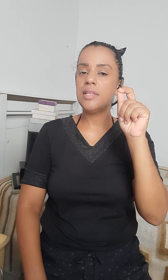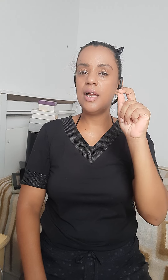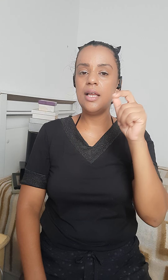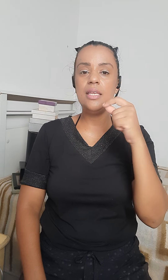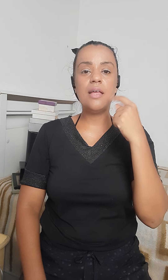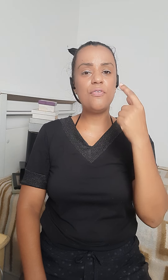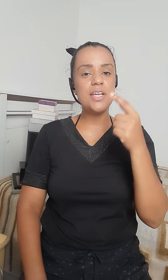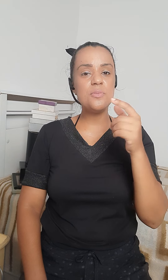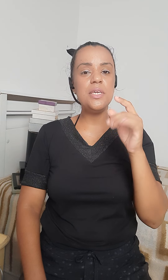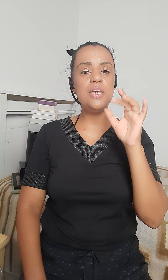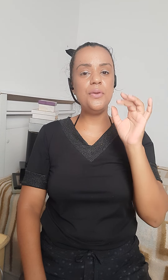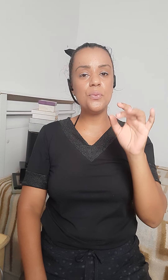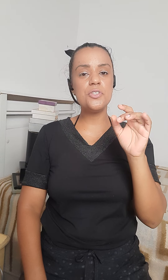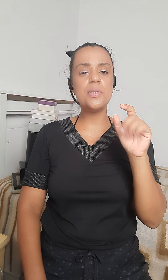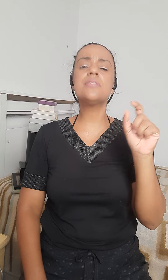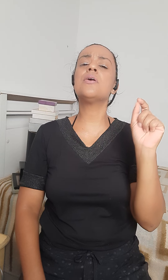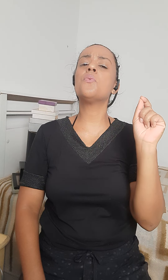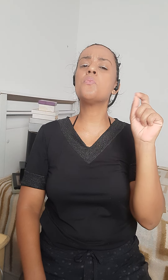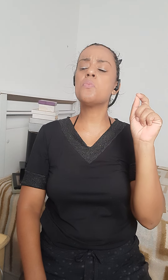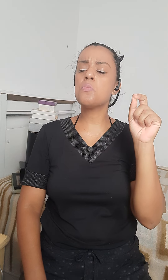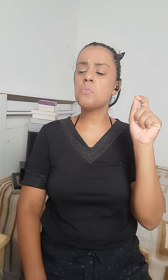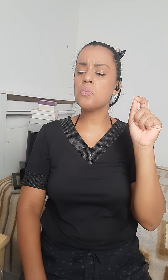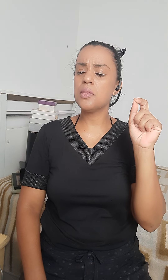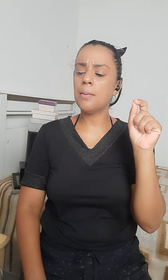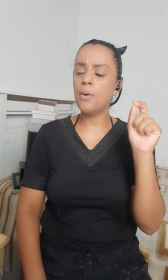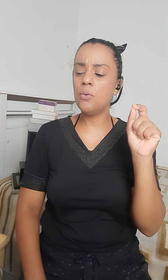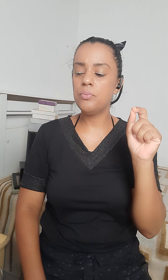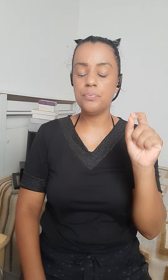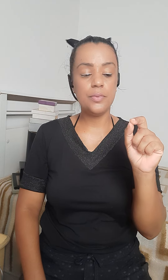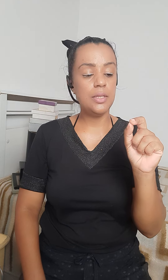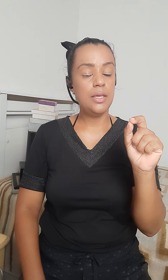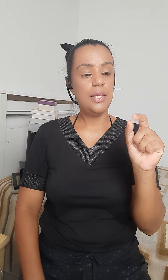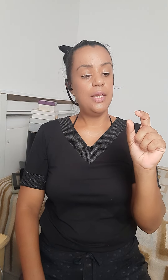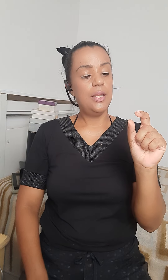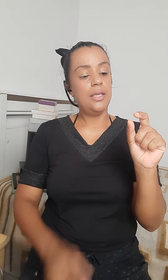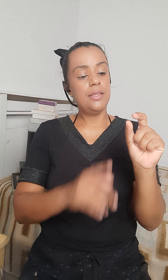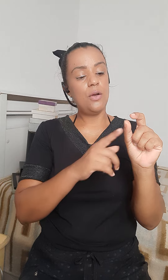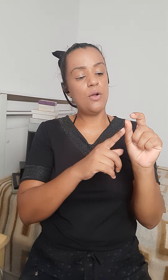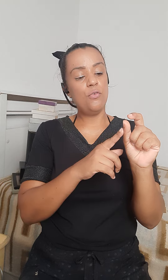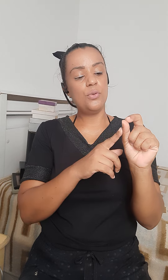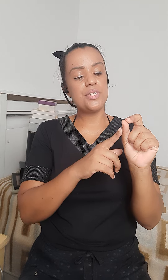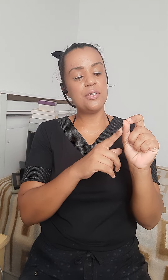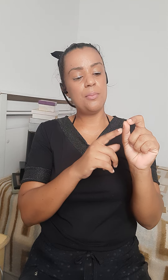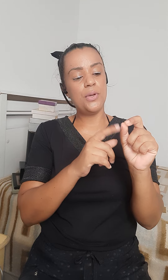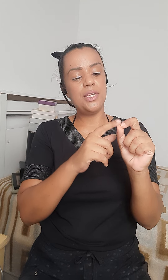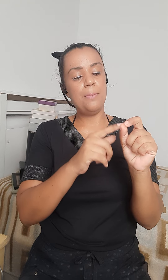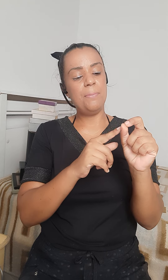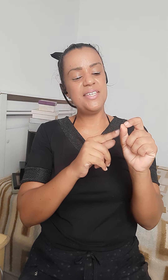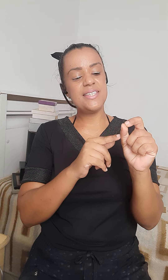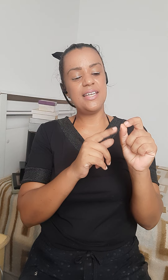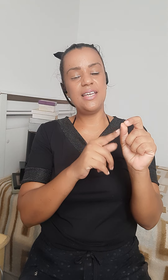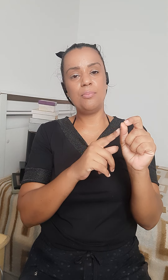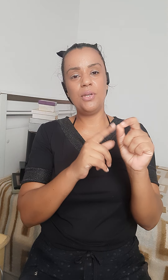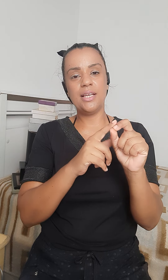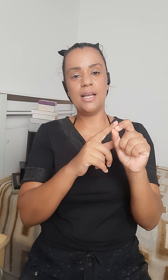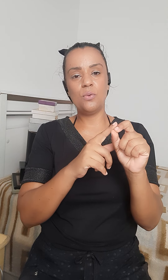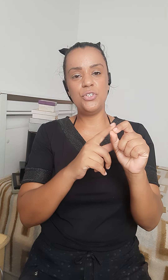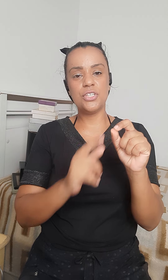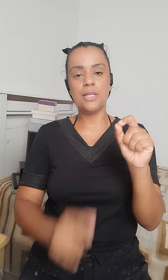tá? Ainda faz biquinho com expressão, tá bom? Então, a configuração da mão aqui é em pinça, né? Polegar com indicador